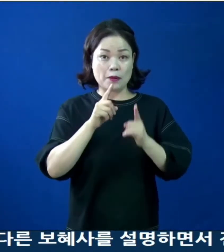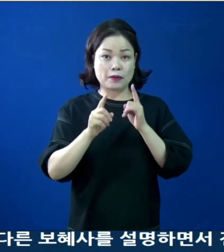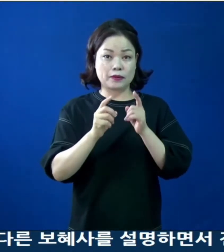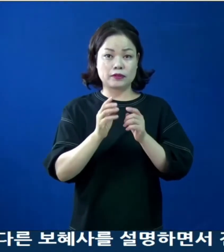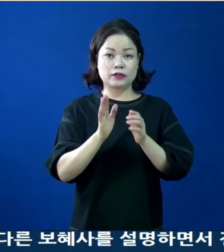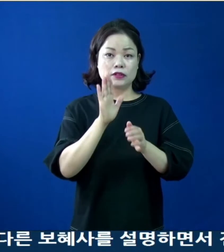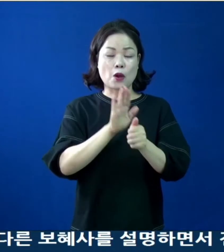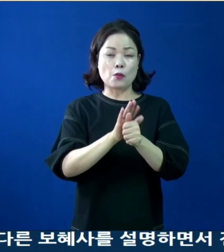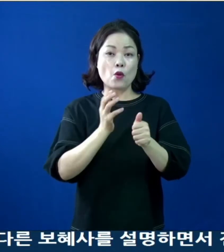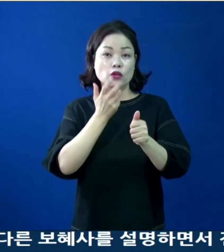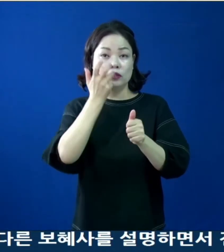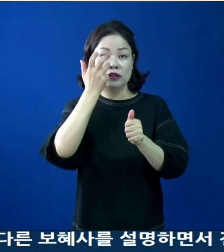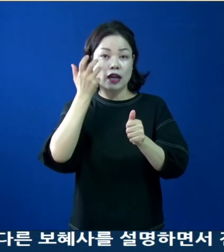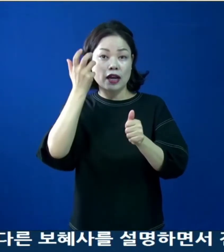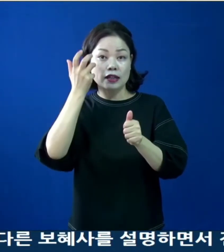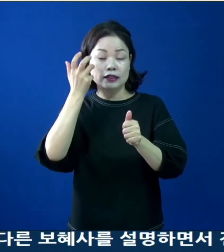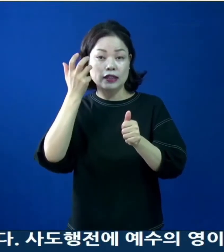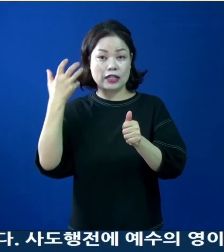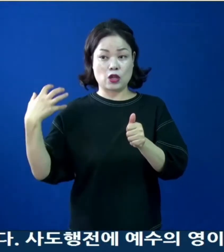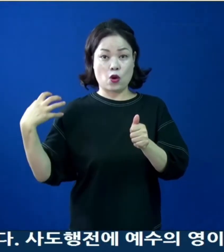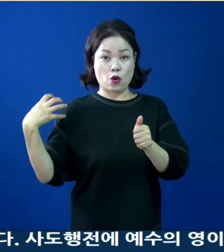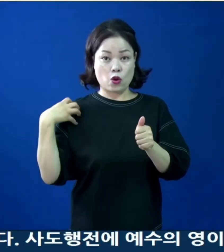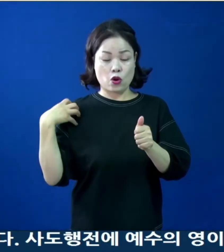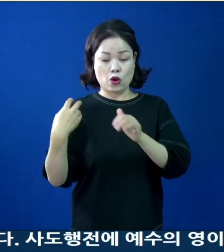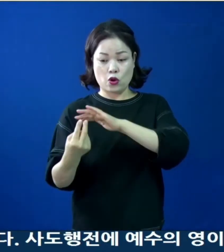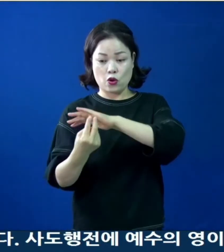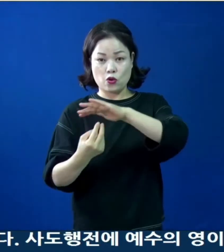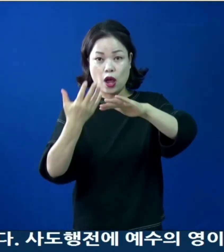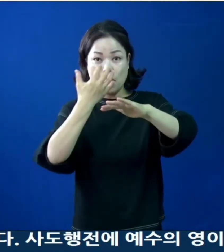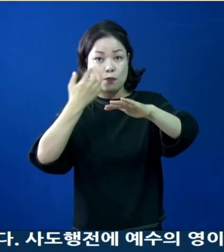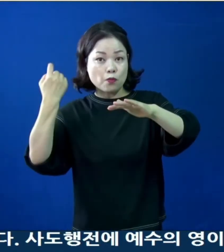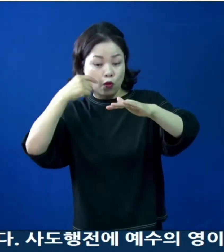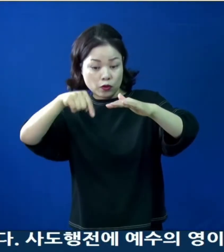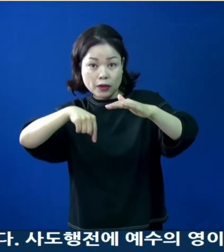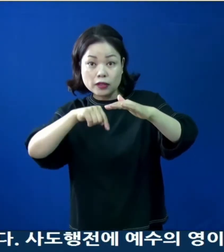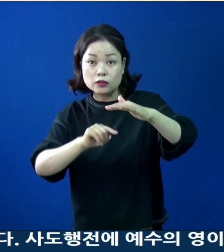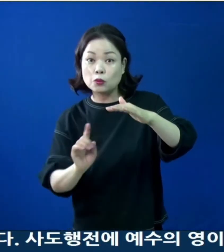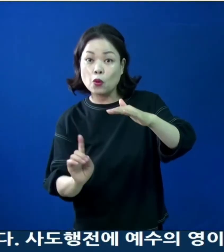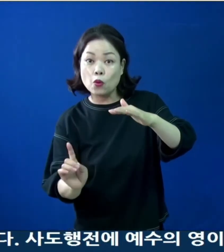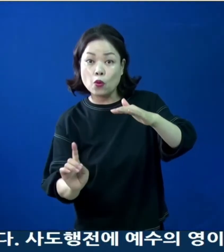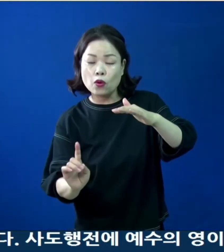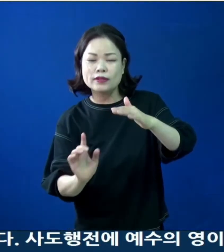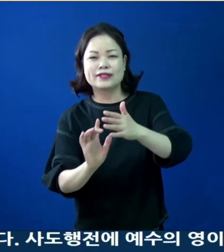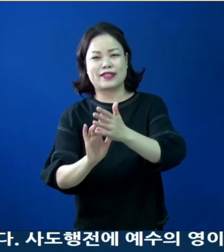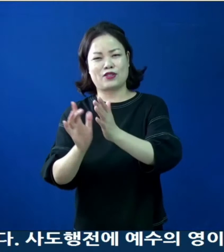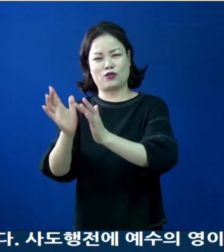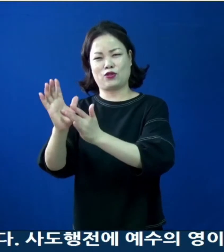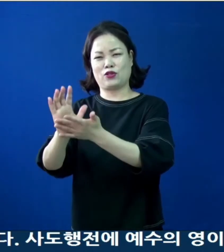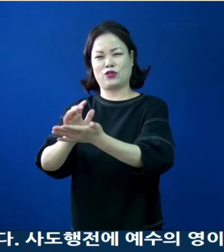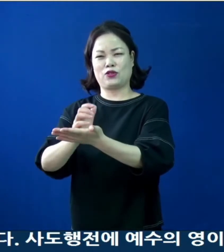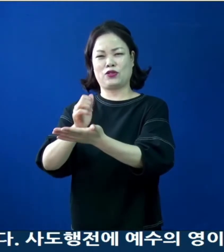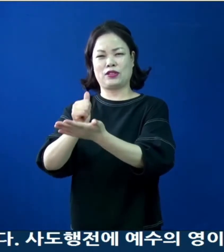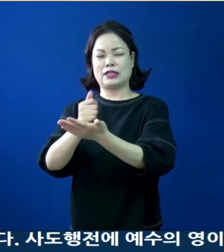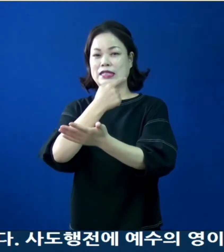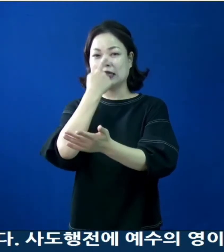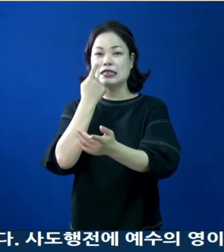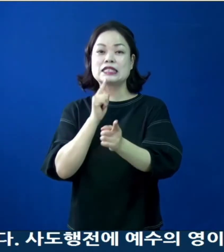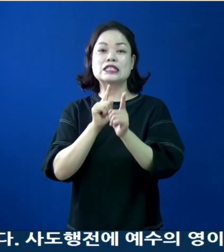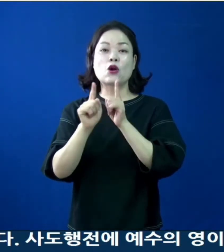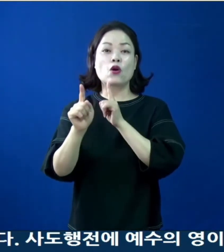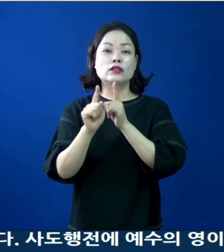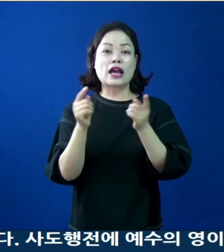보혜사 성령 하나님의 역할값이 요한복음 안에서 무엇이라고 얘기하는 거죠? 예수 그리스도를 증언하는